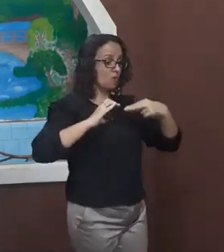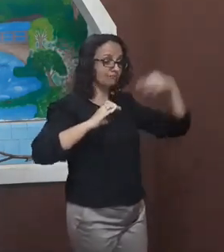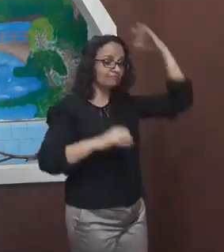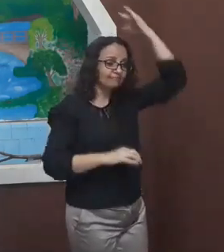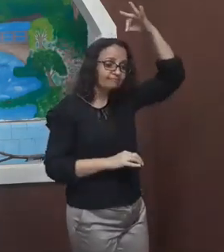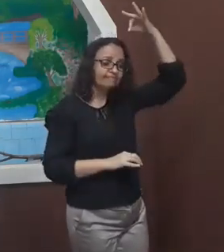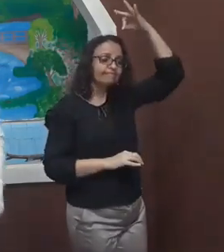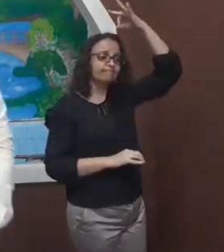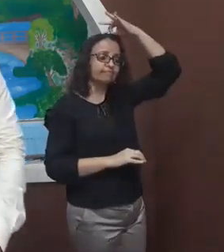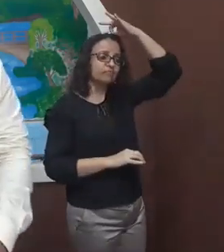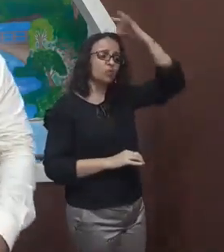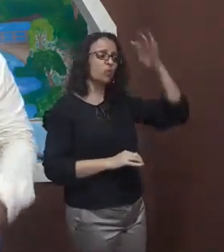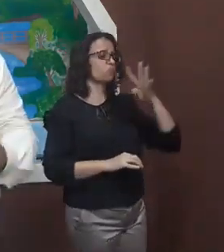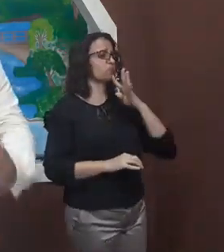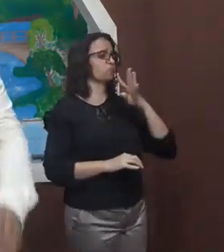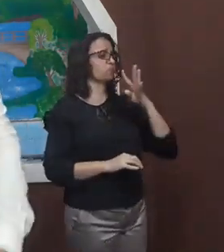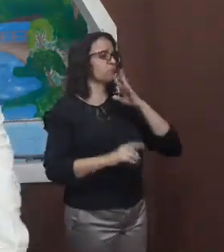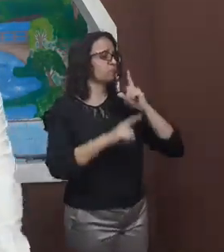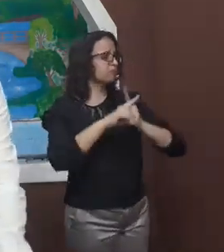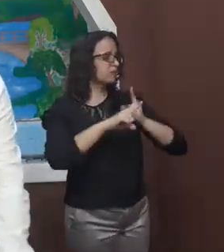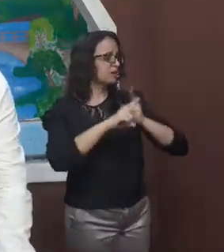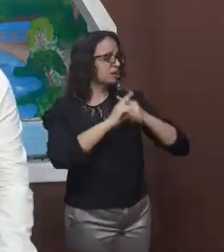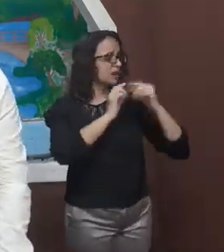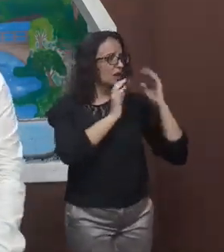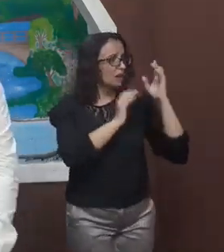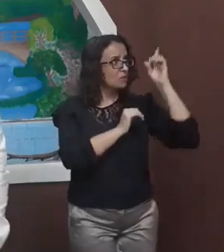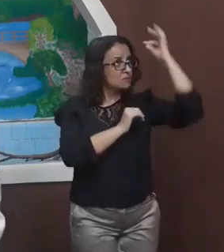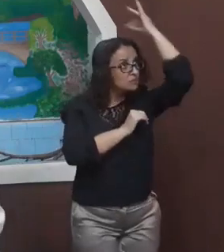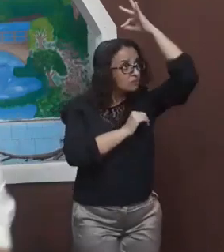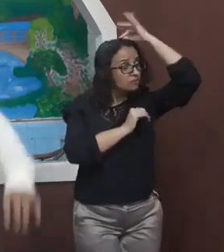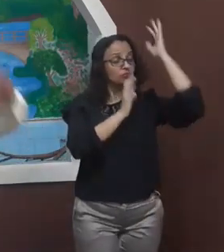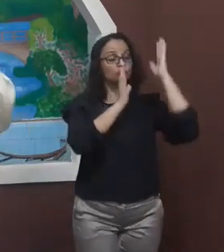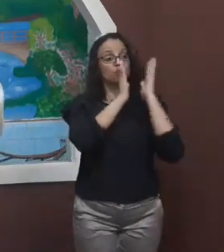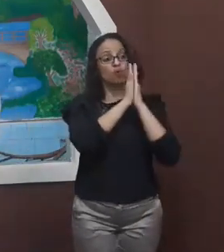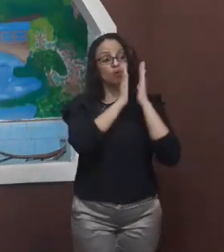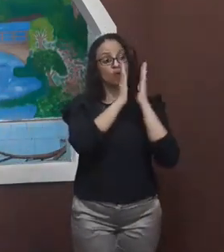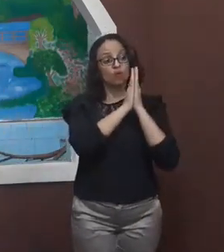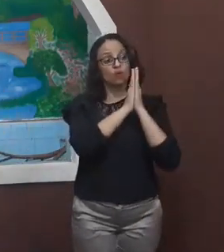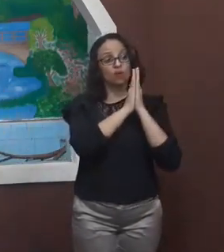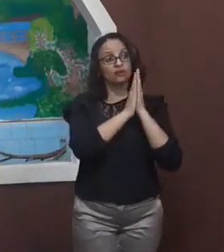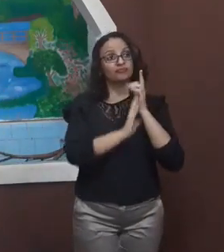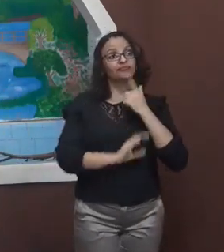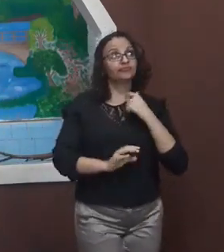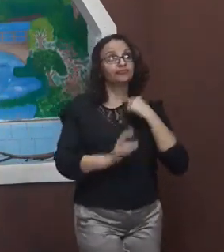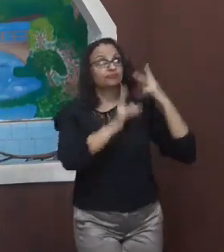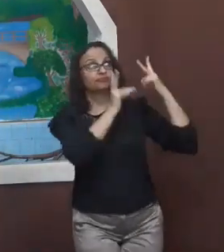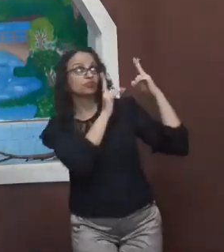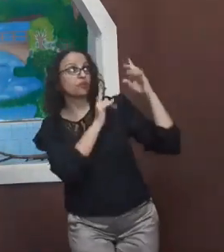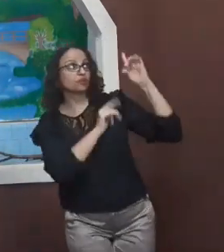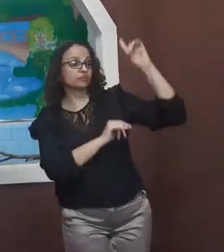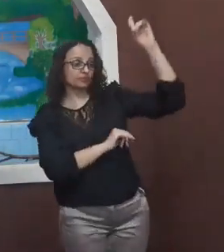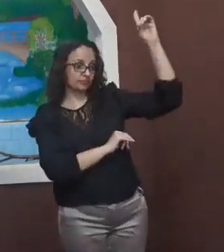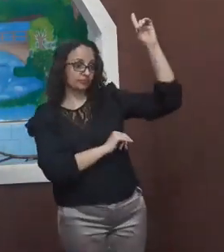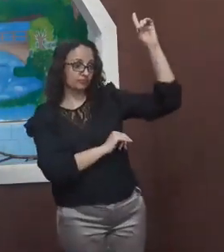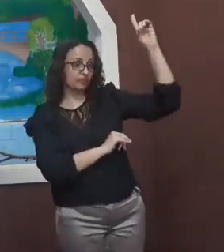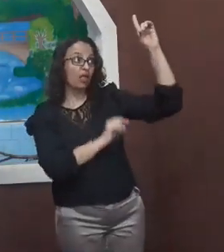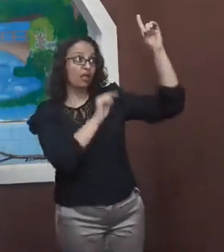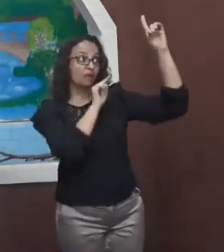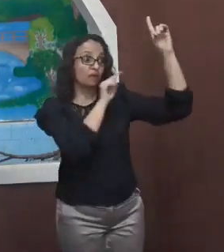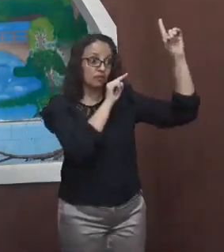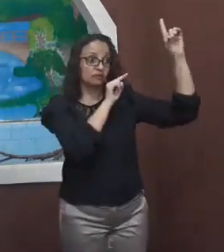porque o Espírito intercede pelos santos de acordo com a vontade de Deus. Versículo 28. Sabemos que Deus